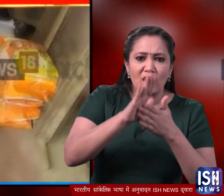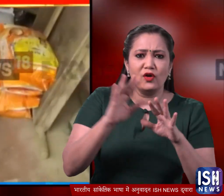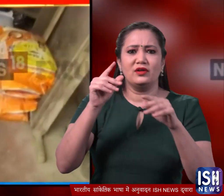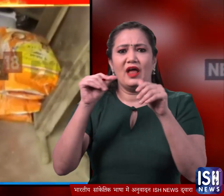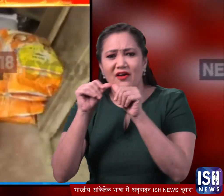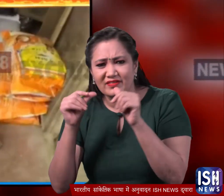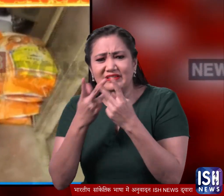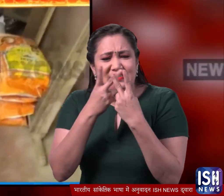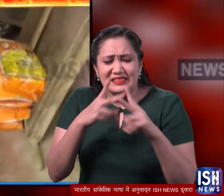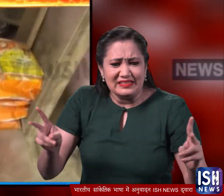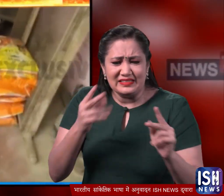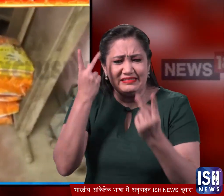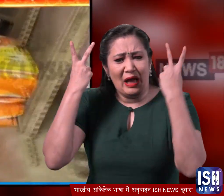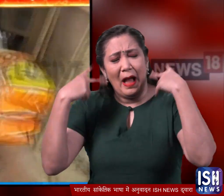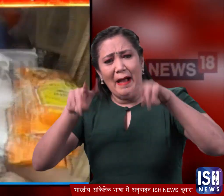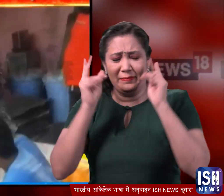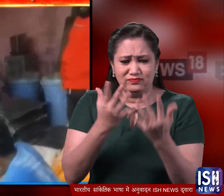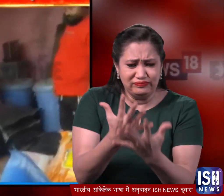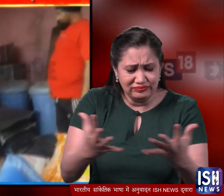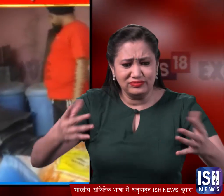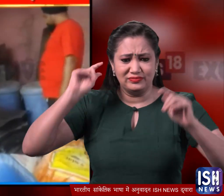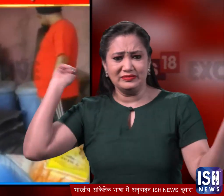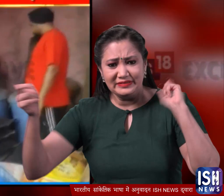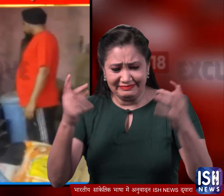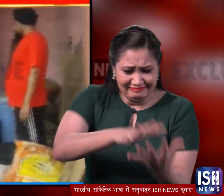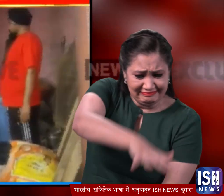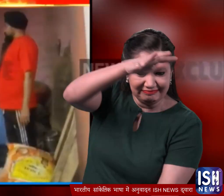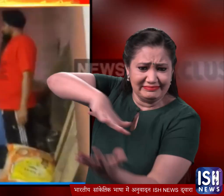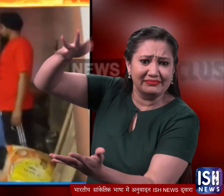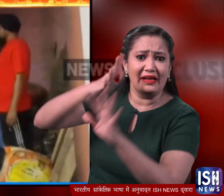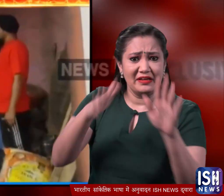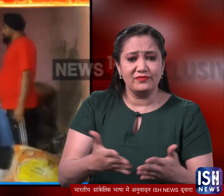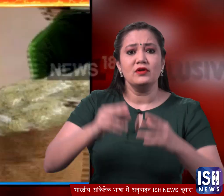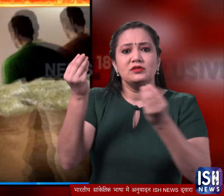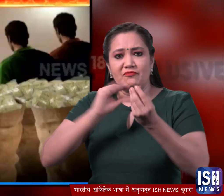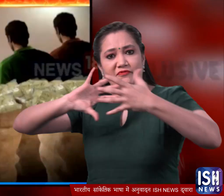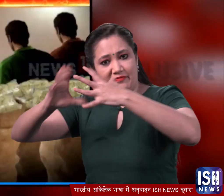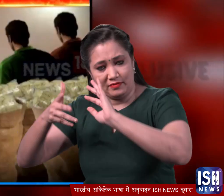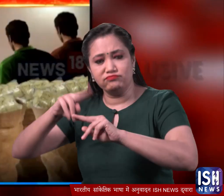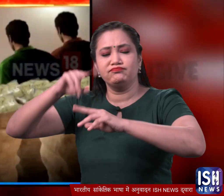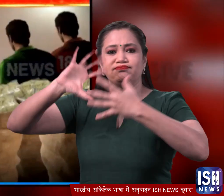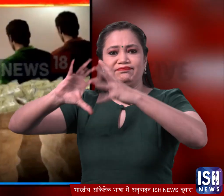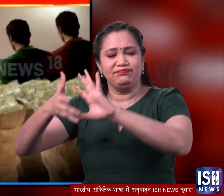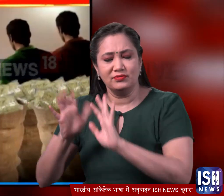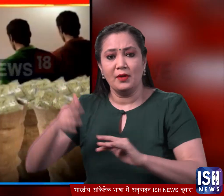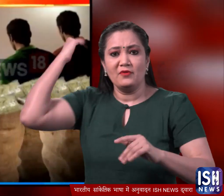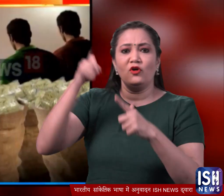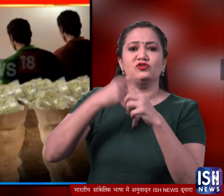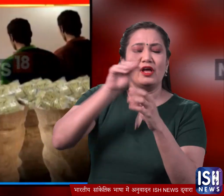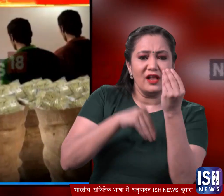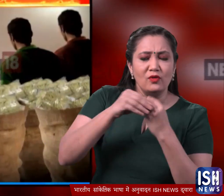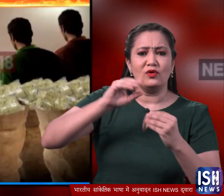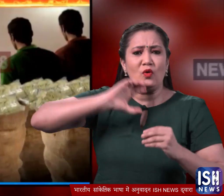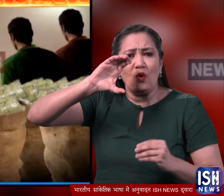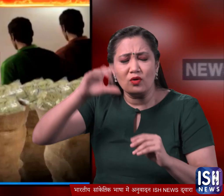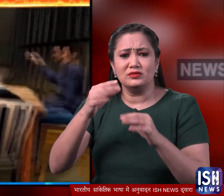जैसे ड्रग्स बनाने में इस्तेमाल होने वाले नशीले पदार्थ बोरियों में भरकर रखे हुए थे। वहां कुछ मशीनें भी दिखी। बताया गया कि पिछले हफ्ते जलगांव में करोड़ों